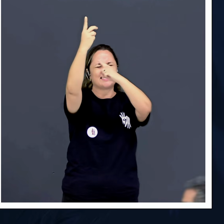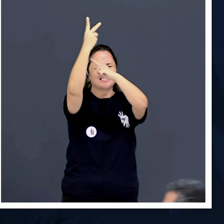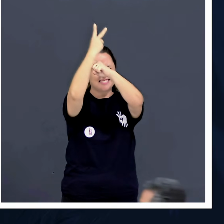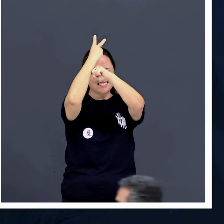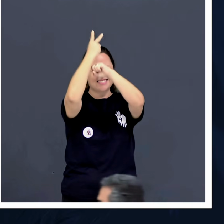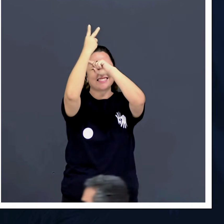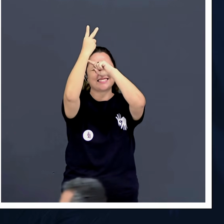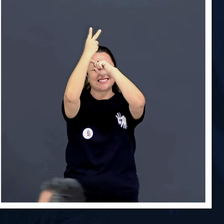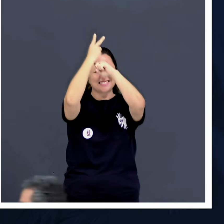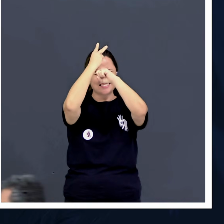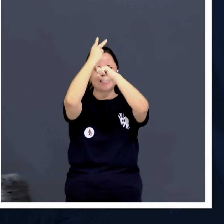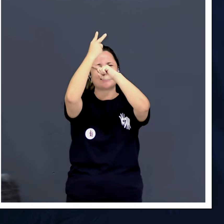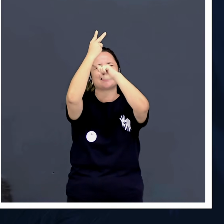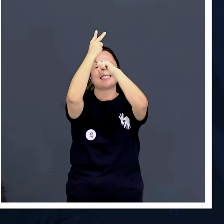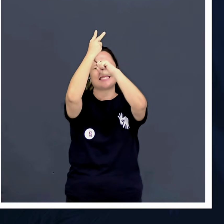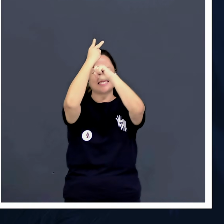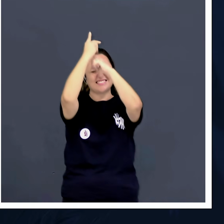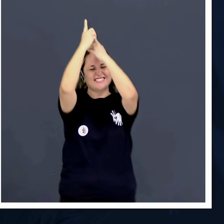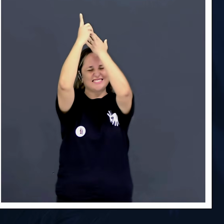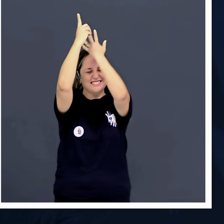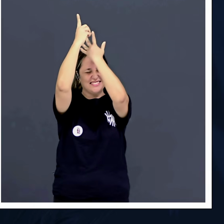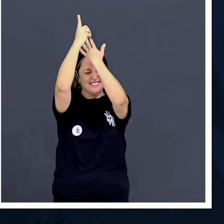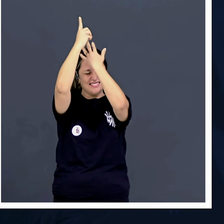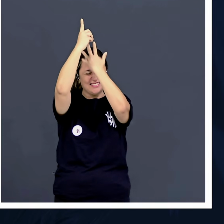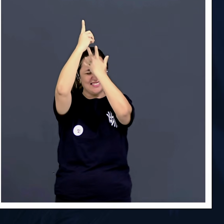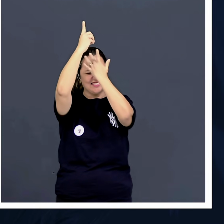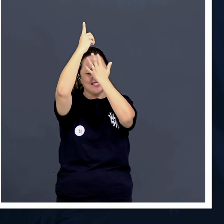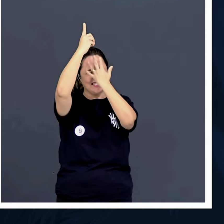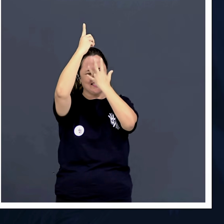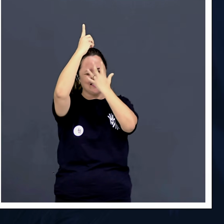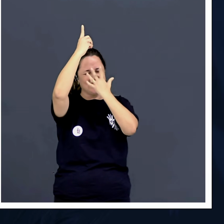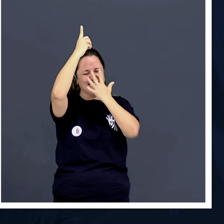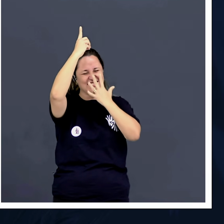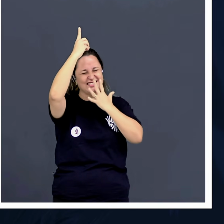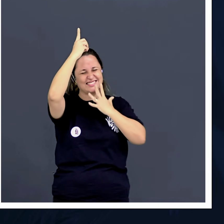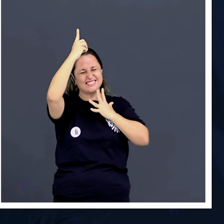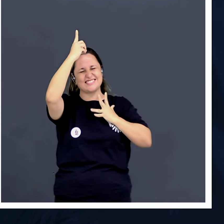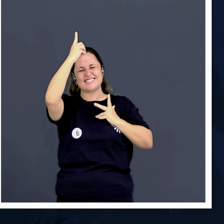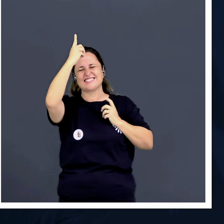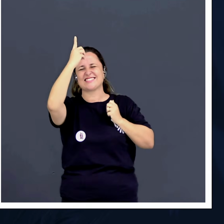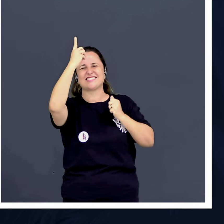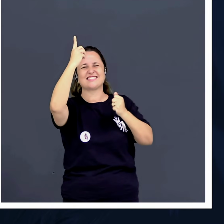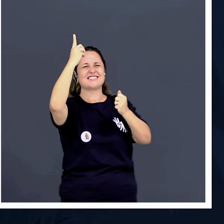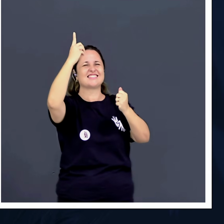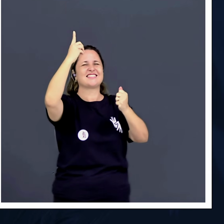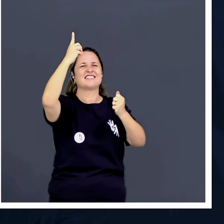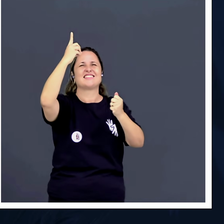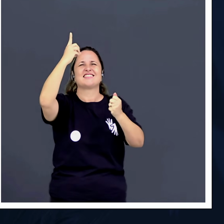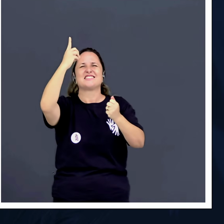nome, o Teu favor eu vou alcançar. Você pode levantar as suas mãos.